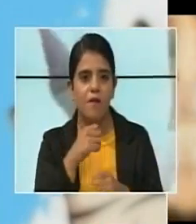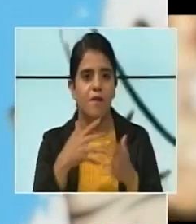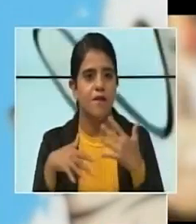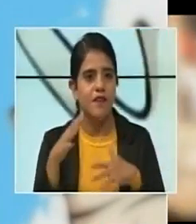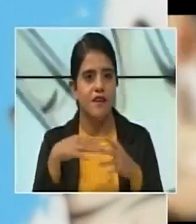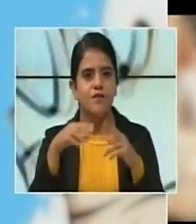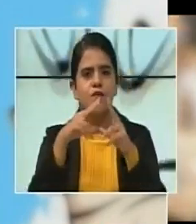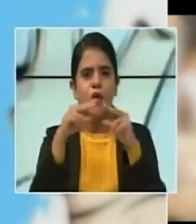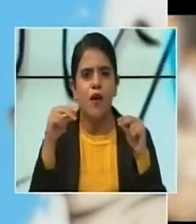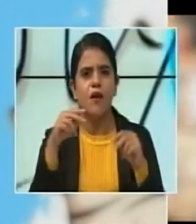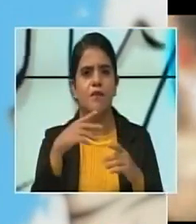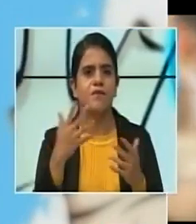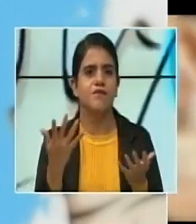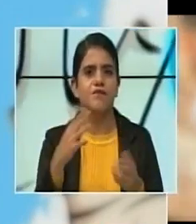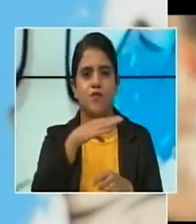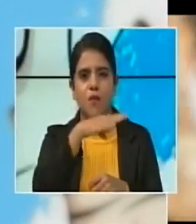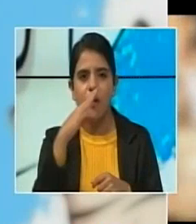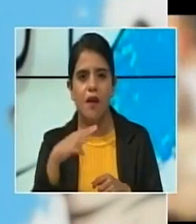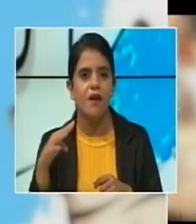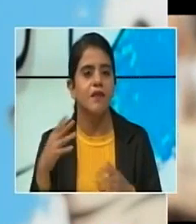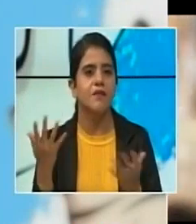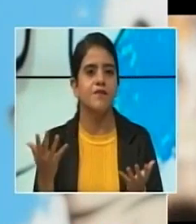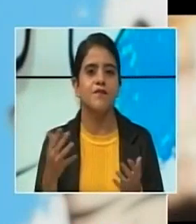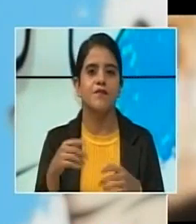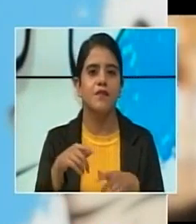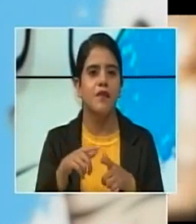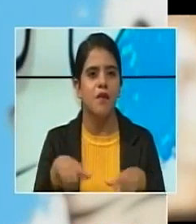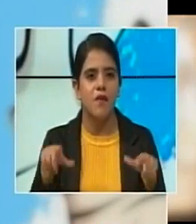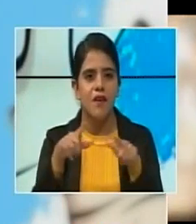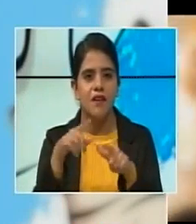que nos instruyamos. Eso es lo básico.